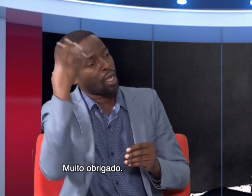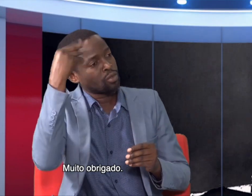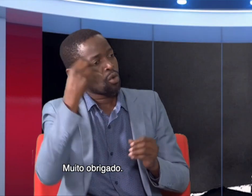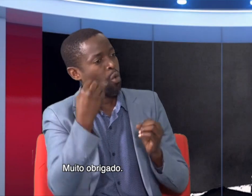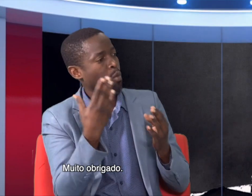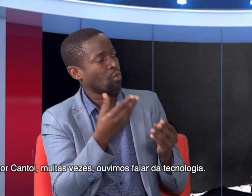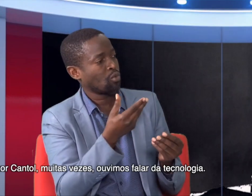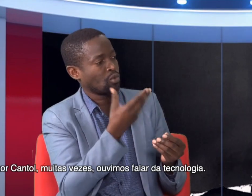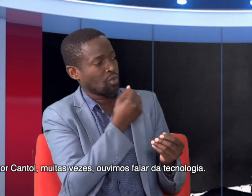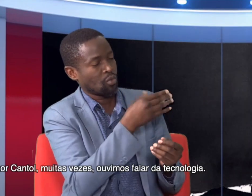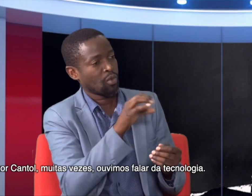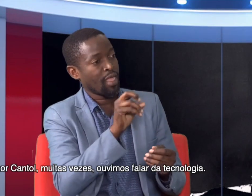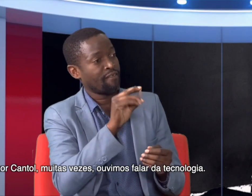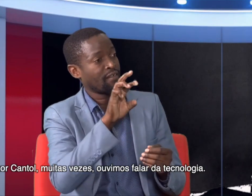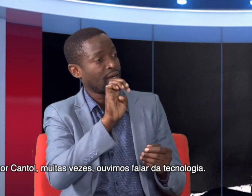Muito obrigado.